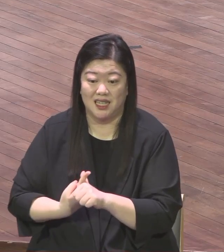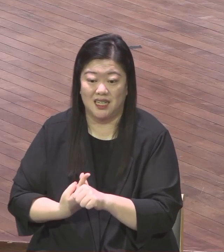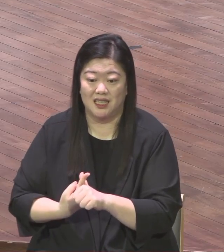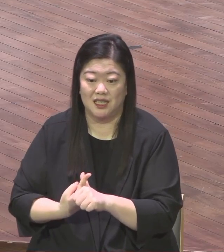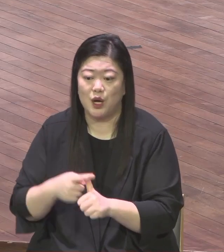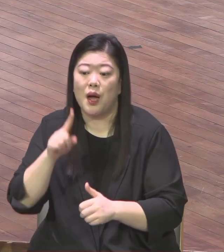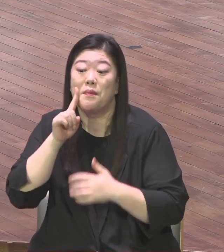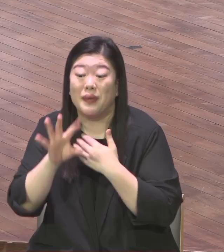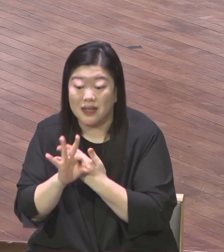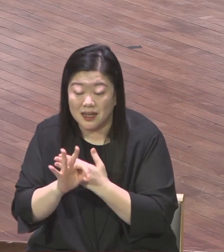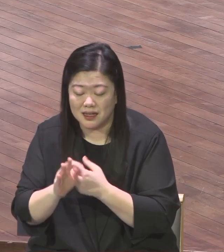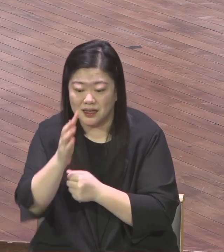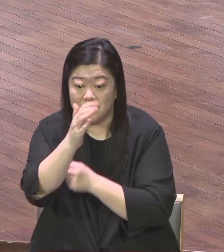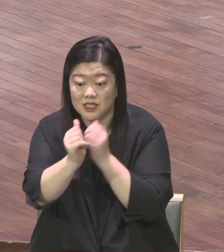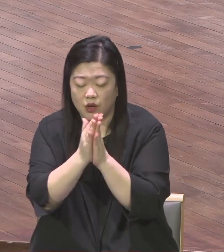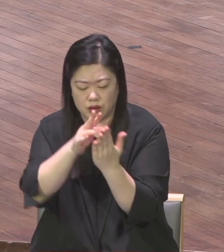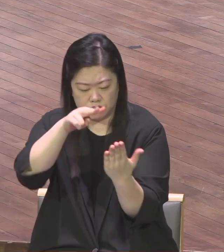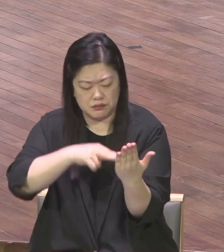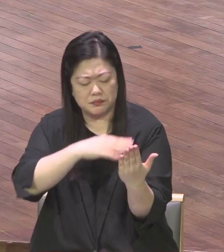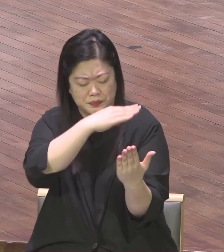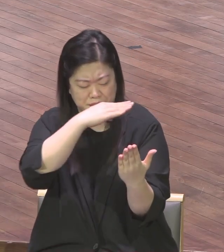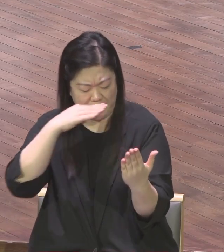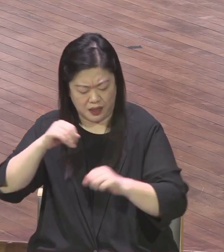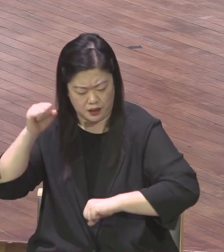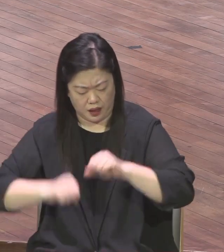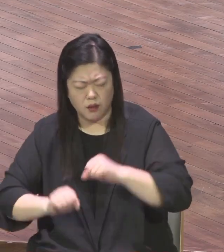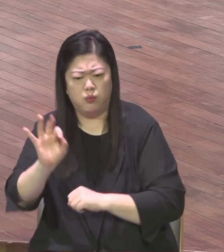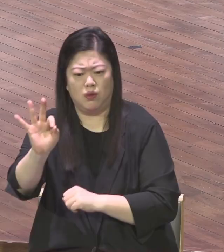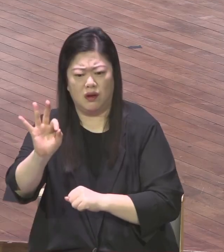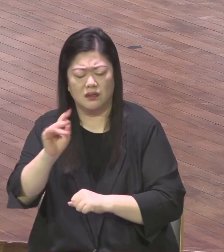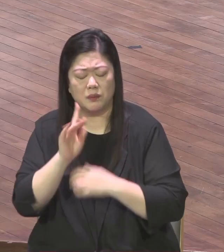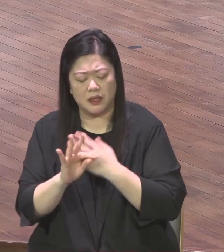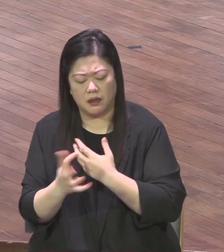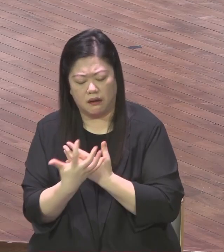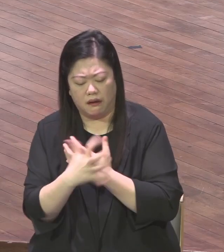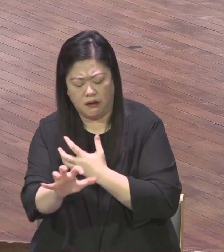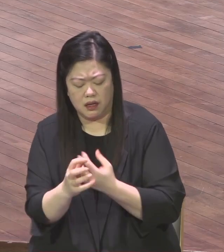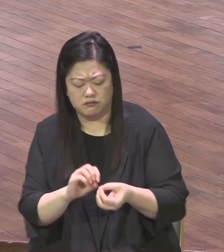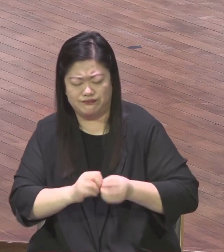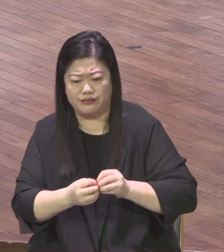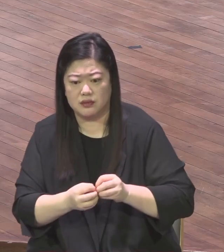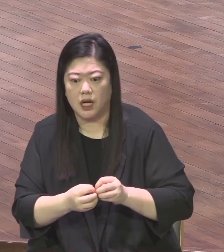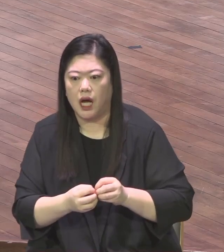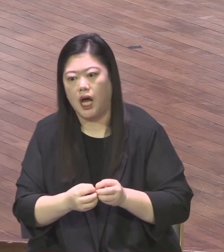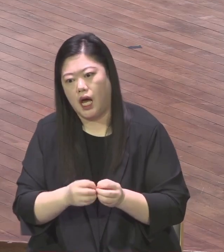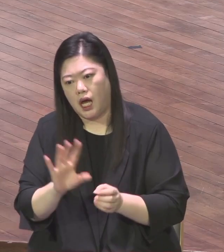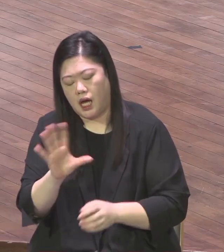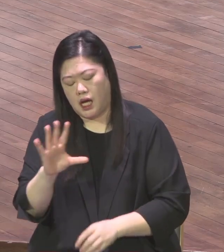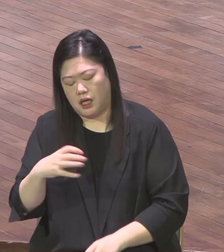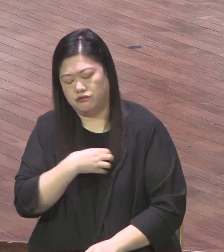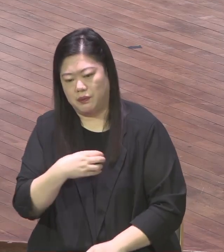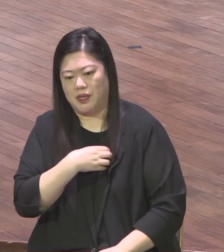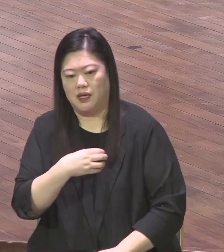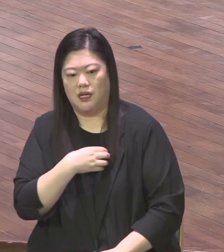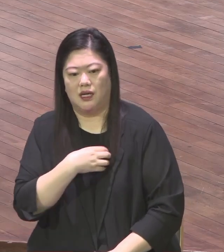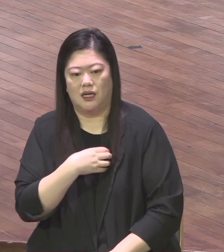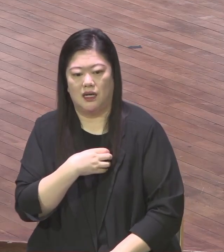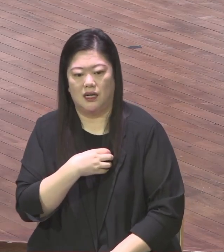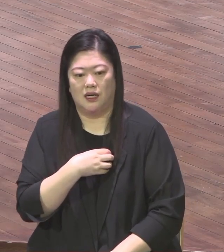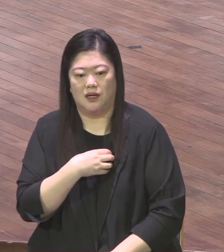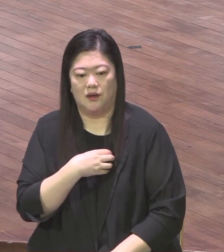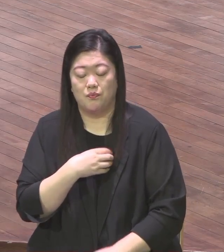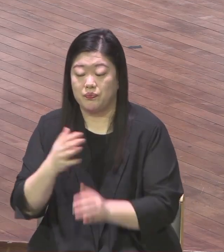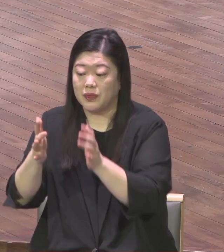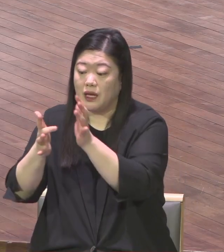못하면 정말 어리석은 그런 삶을 살게 됐지요. 예수님께서 부활을 성천하시면서 때와